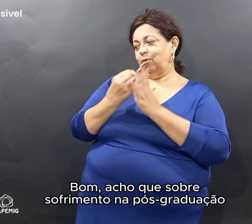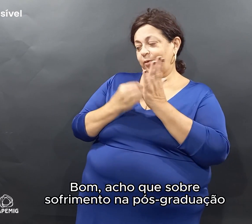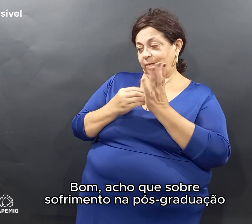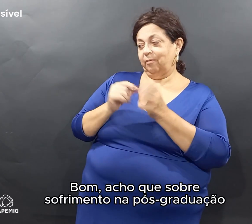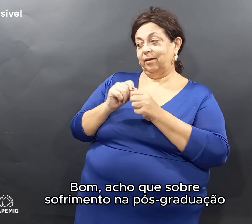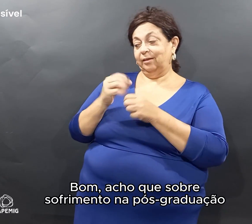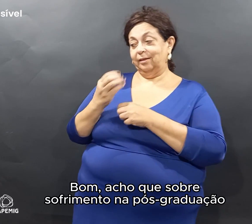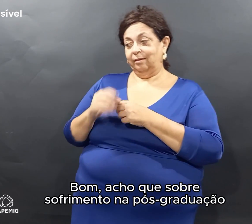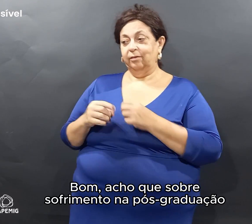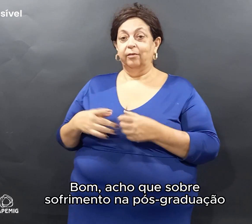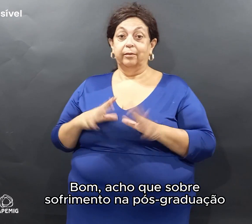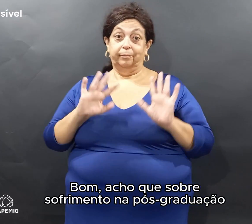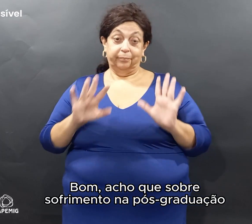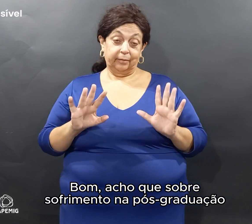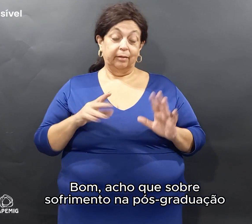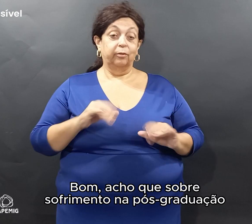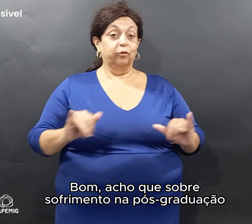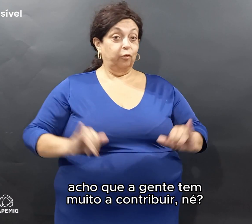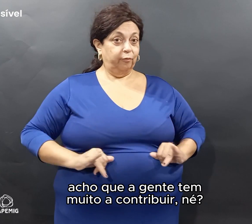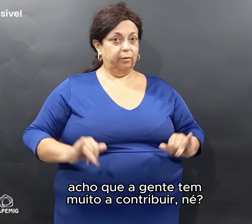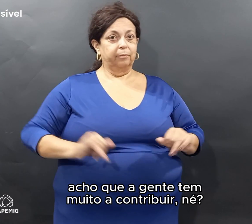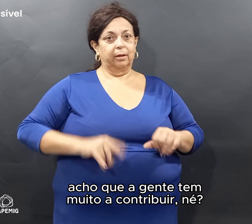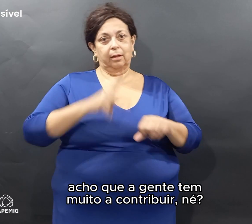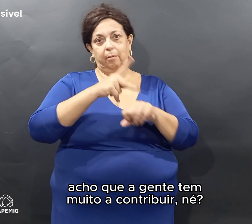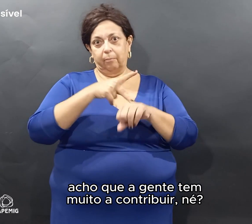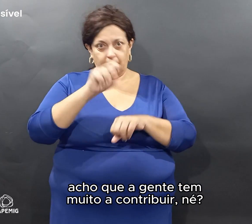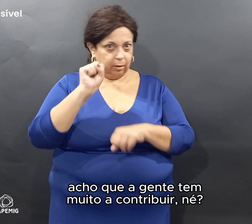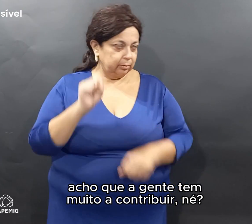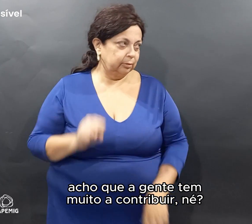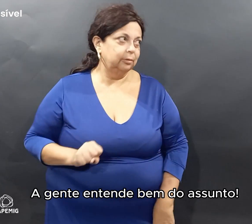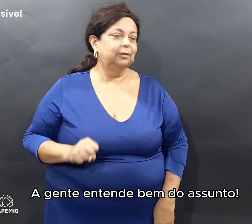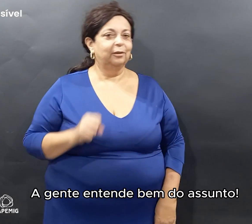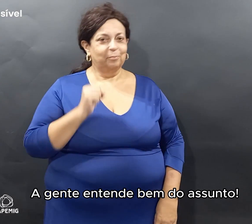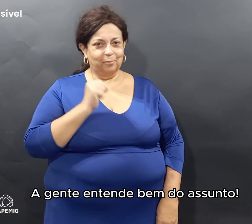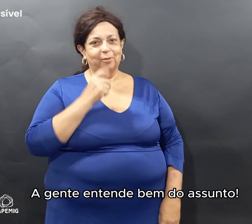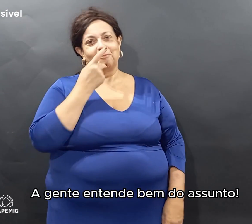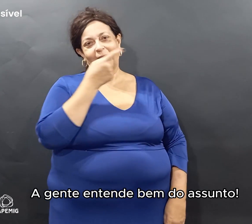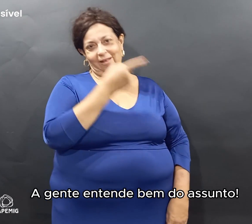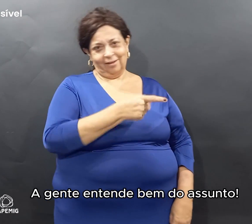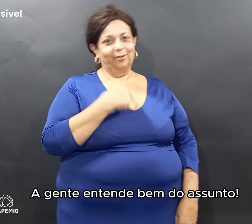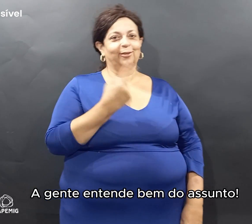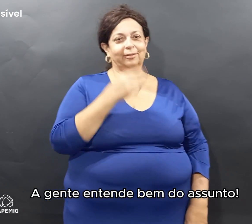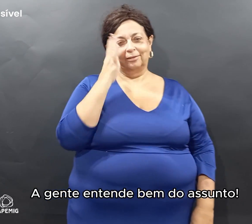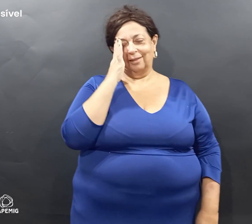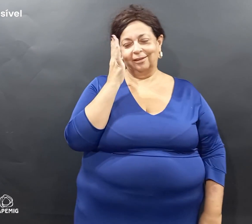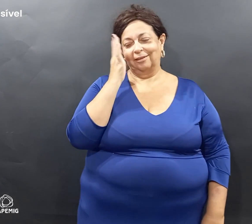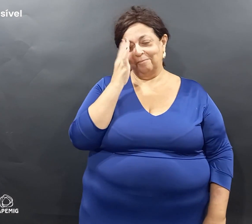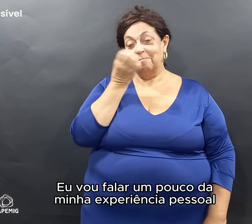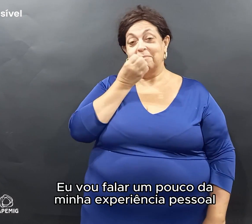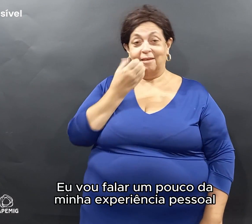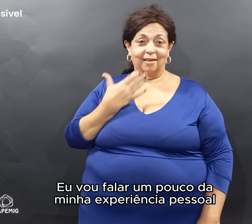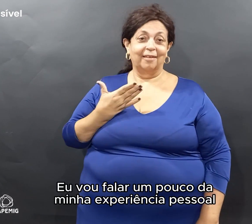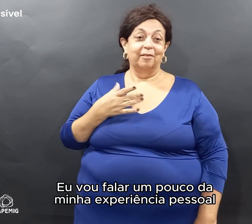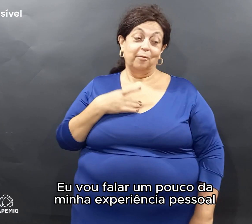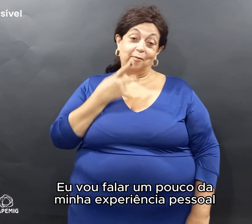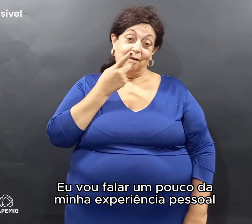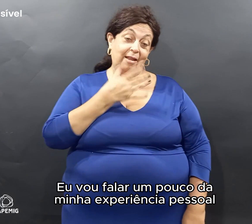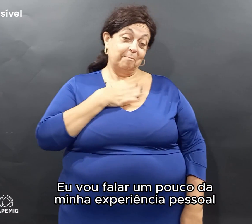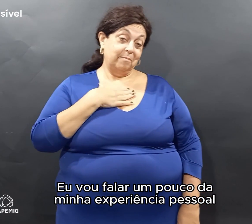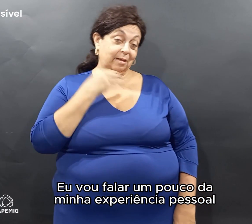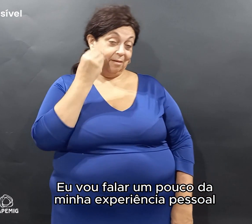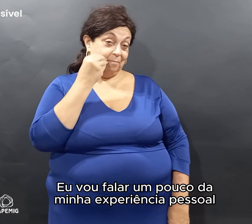que sobre sofrimento na pós-graduação, acho que a gente tem muito a contribuir, né? A gente entende bem do assunto. Eu vou falar um pouco da